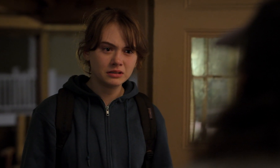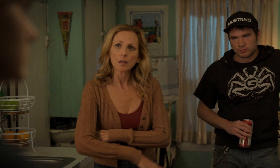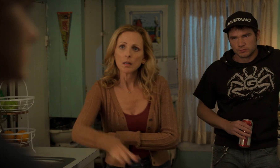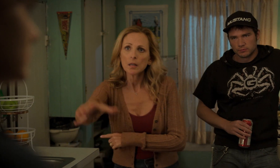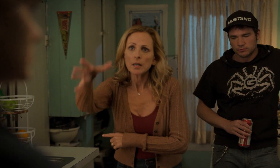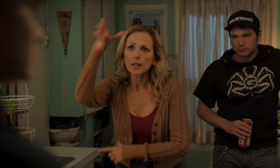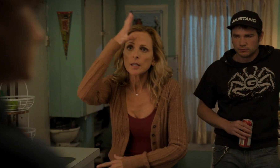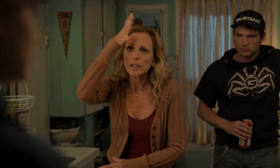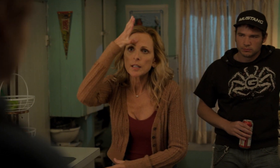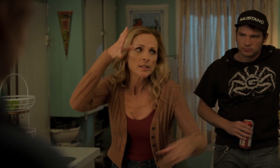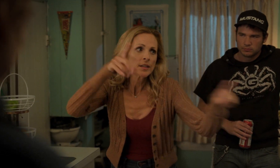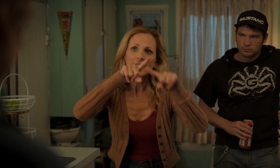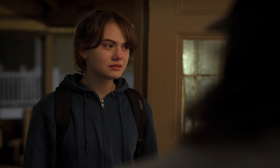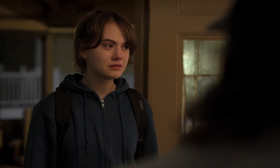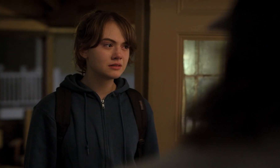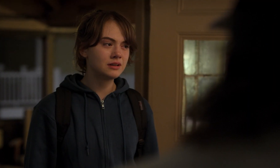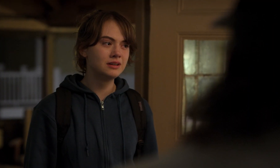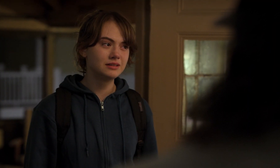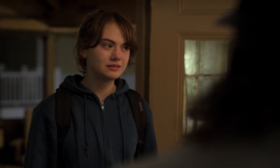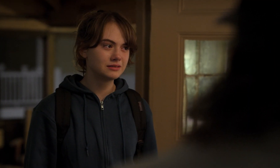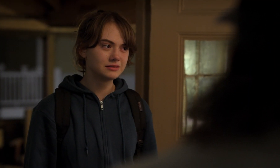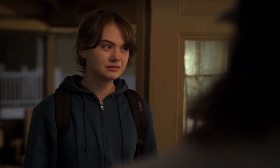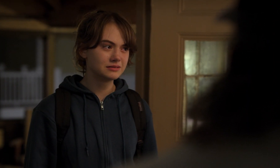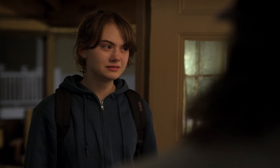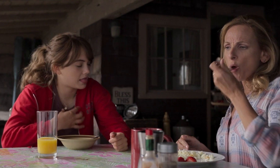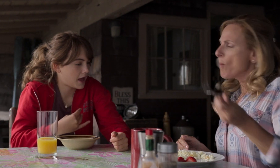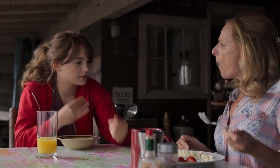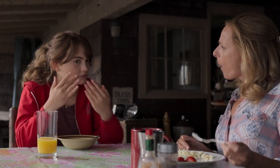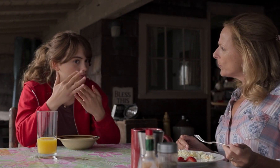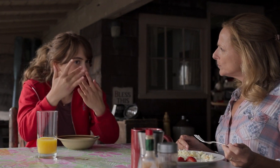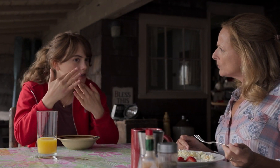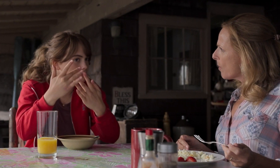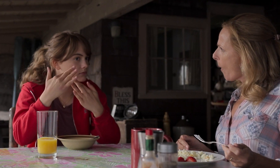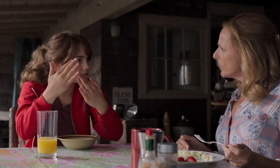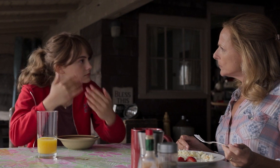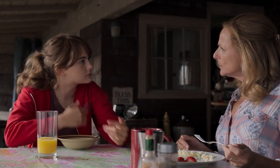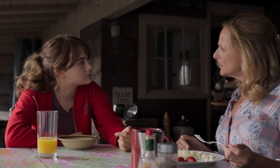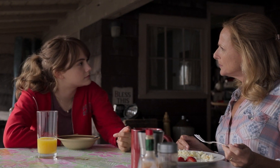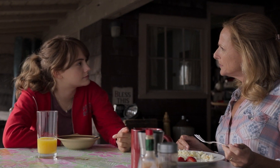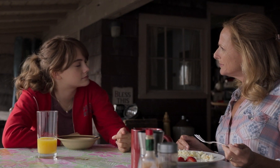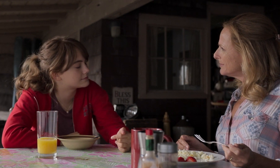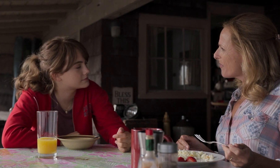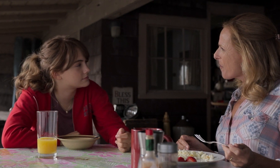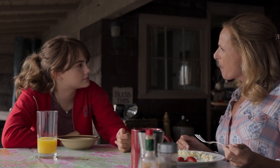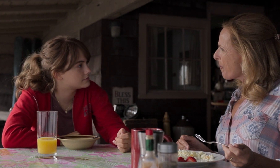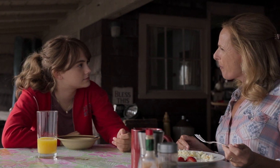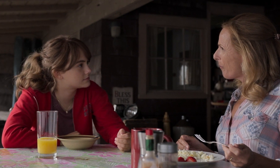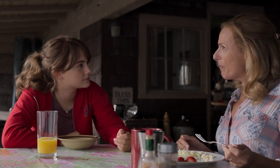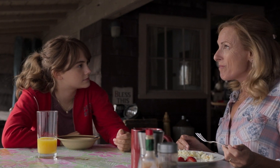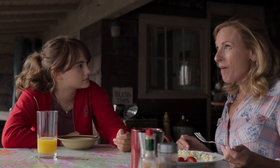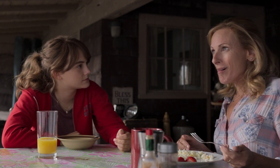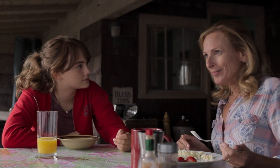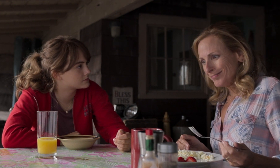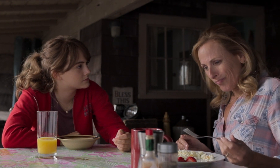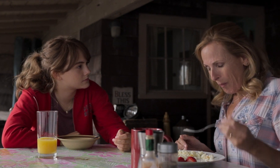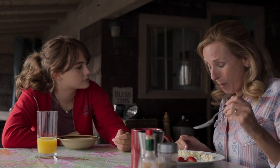zwischen den Verpflichtungen gegenüber ihrer Familie und ihren eigenen Wünschen und Träumen. Der Filmtitel Coda ist die Abkürzung für Child of Deaf